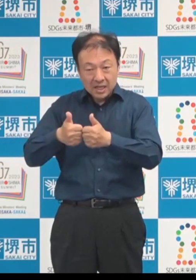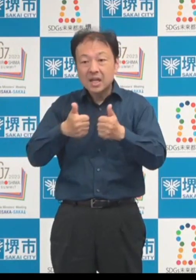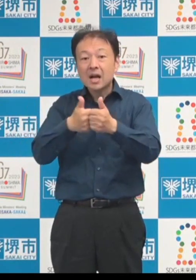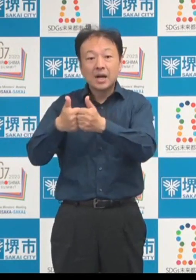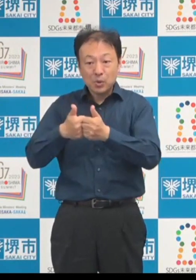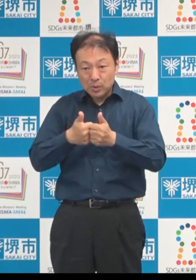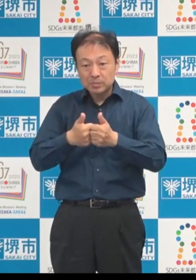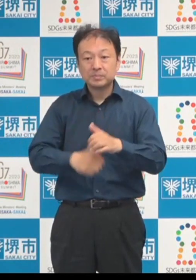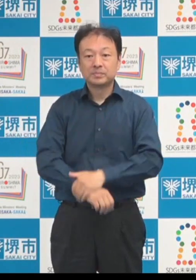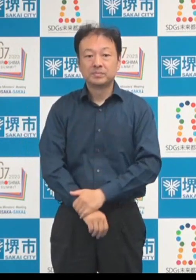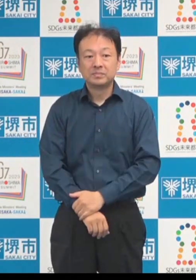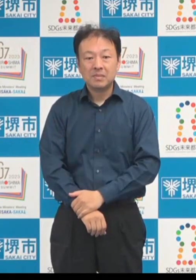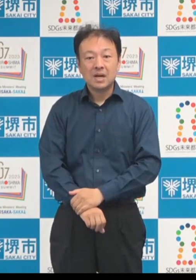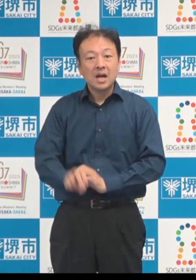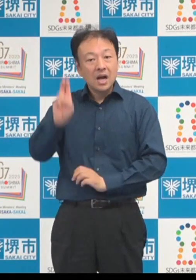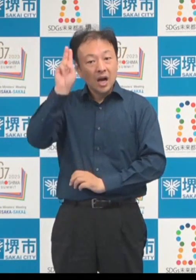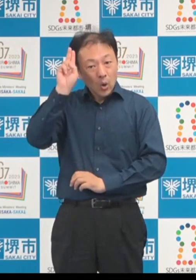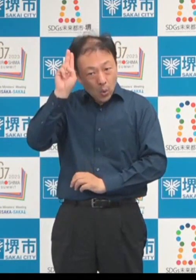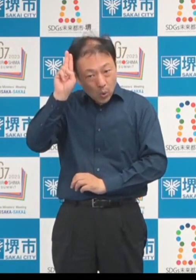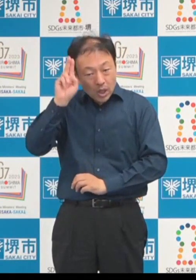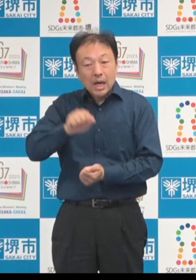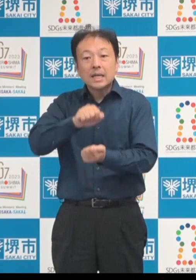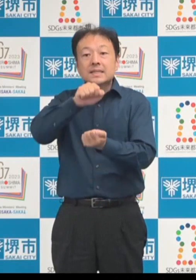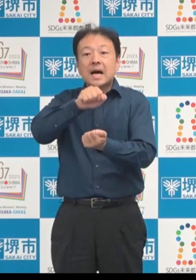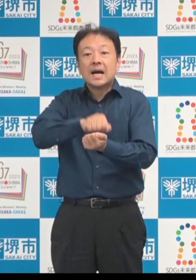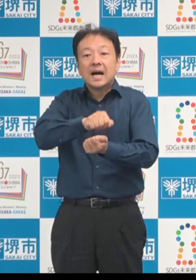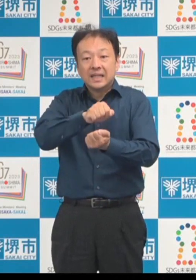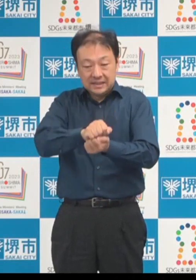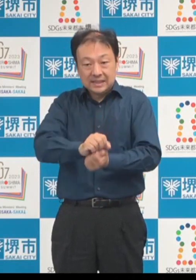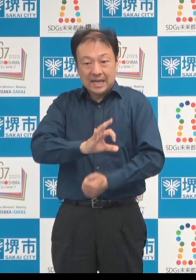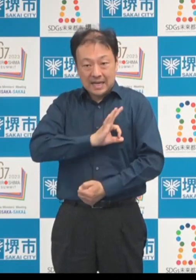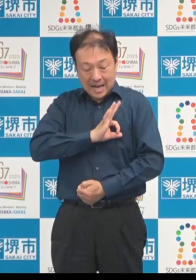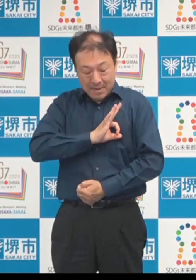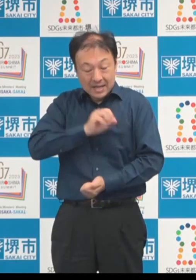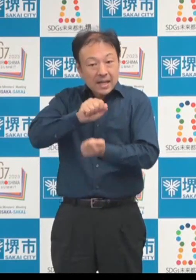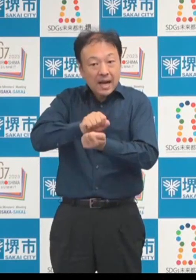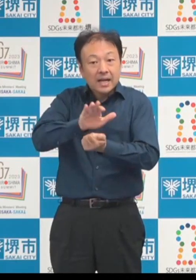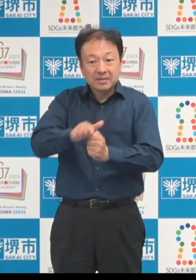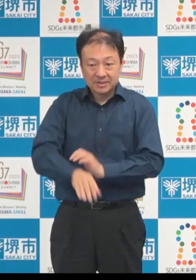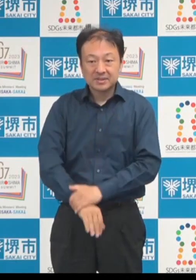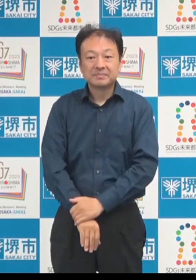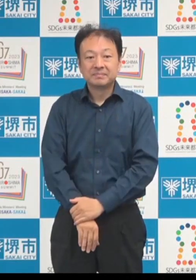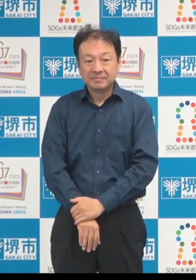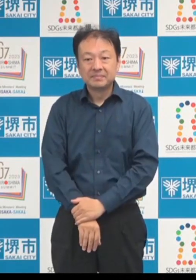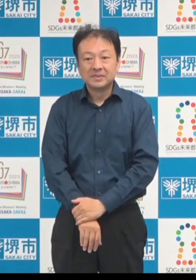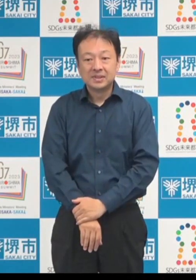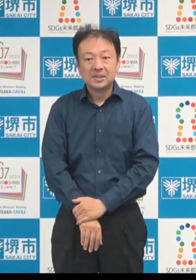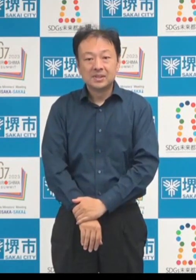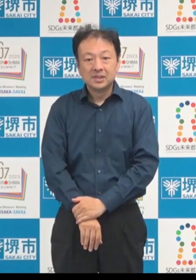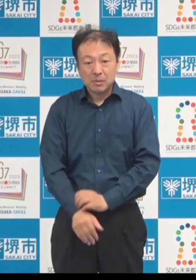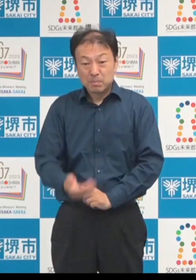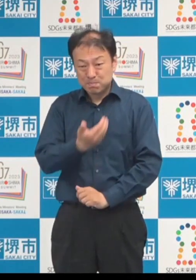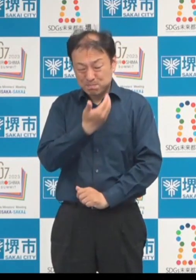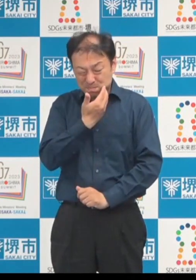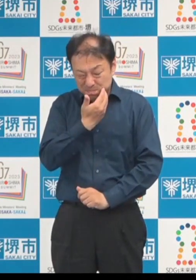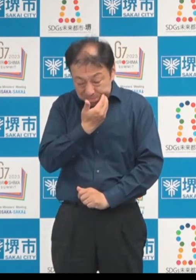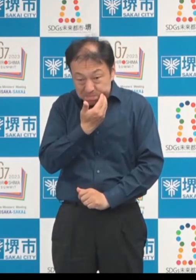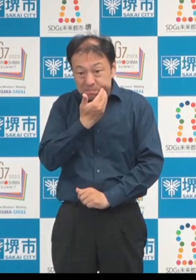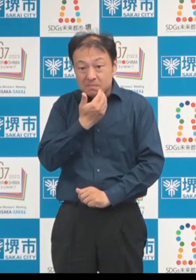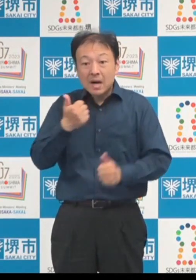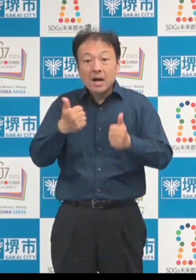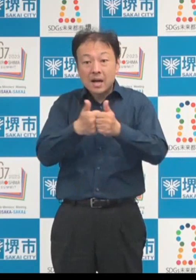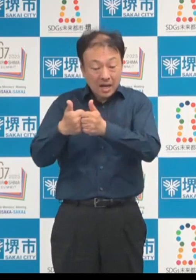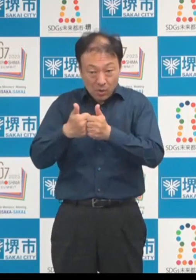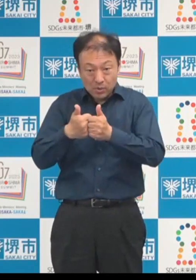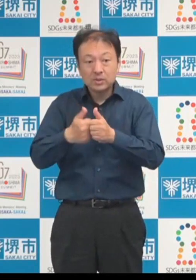が、経産省、外務省、さまざま機関関わる極めて重要な会合でして、そ